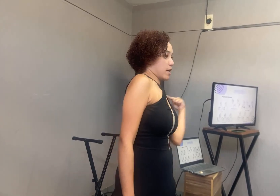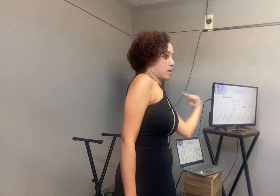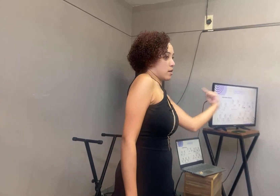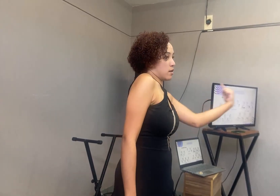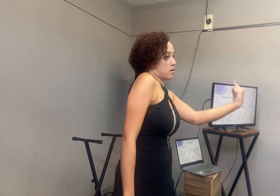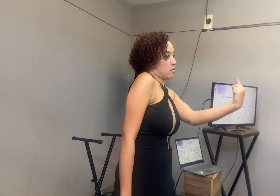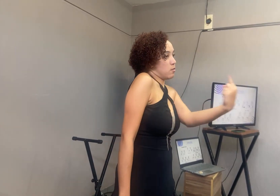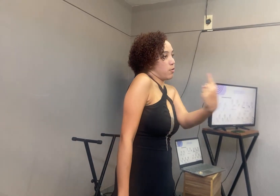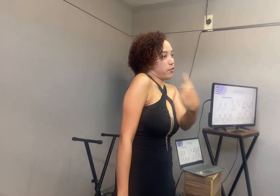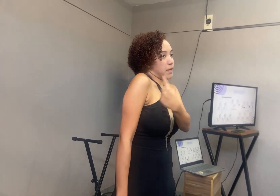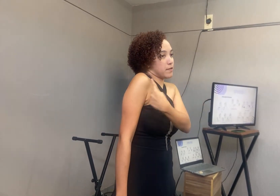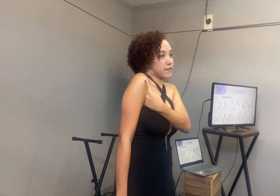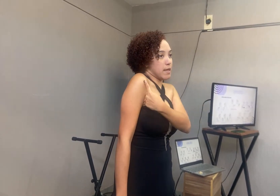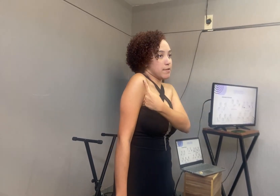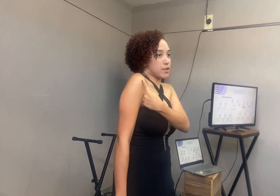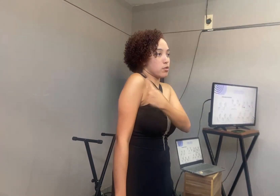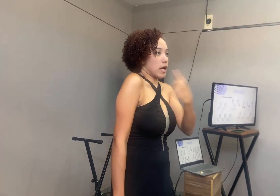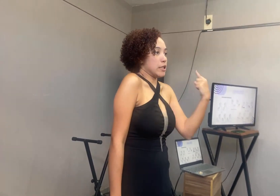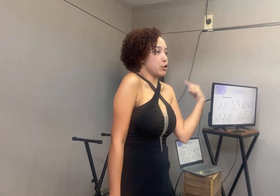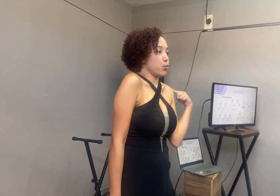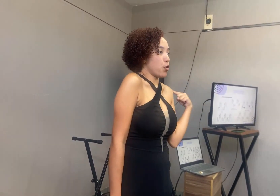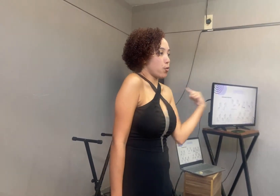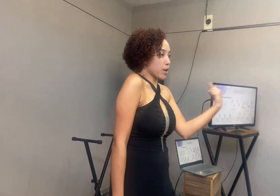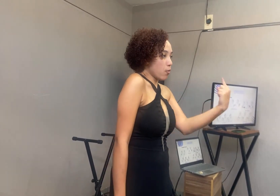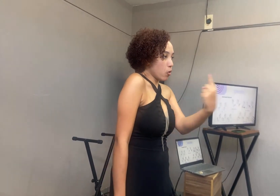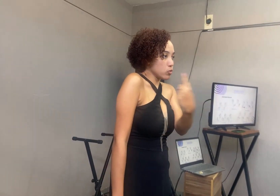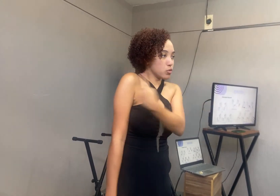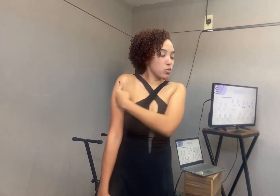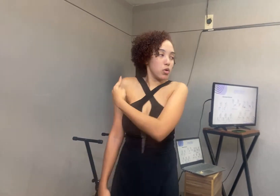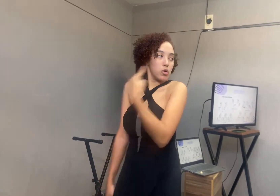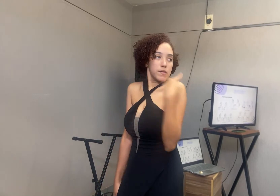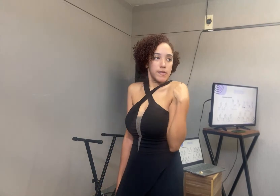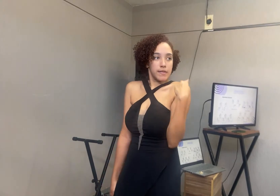pega o movimento semicircular de um para o outro, nós.